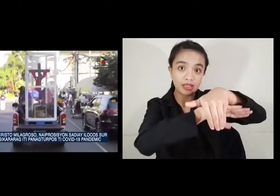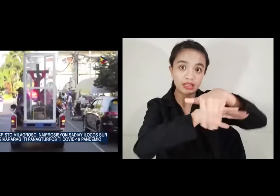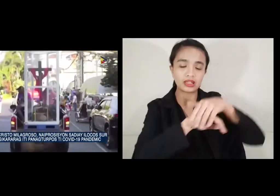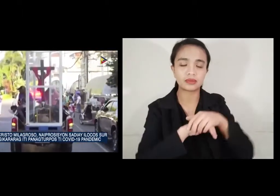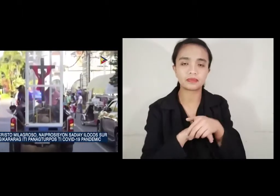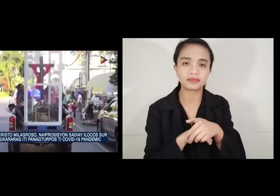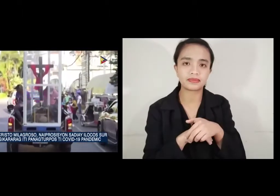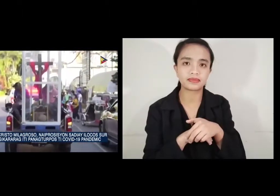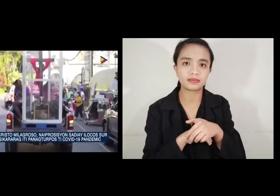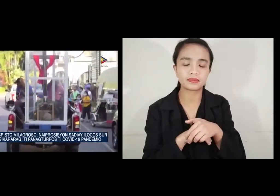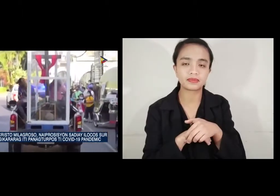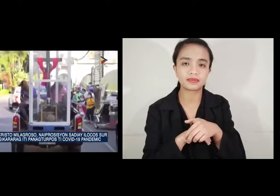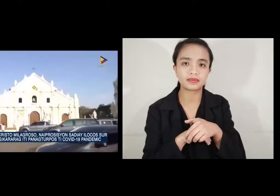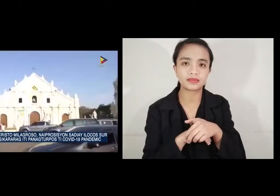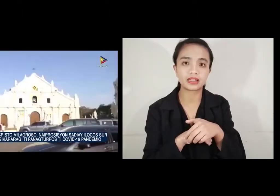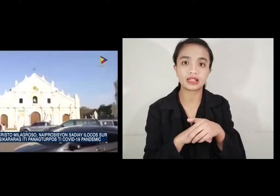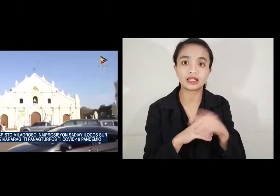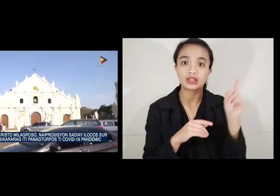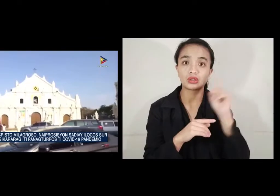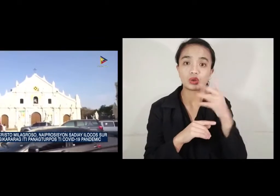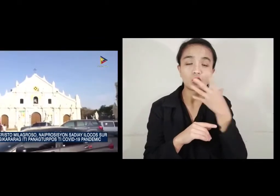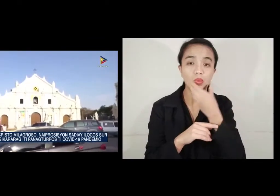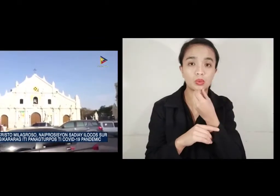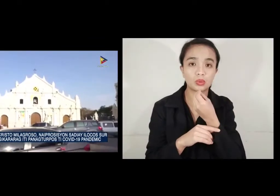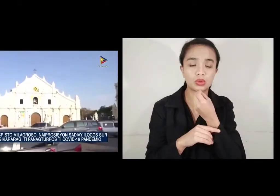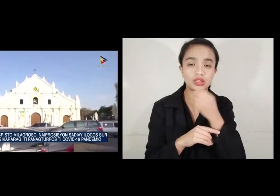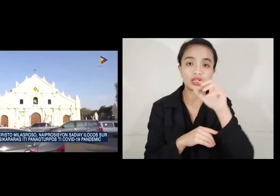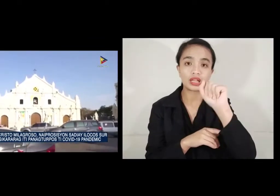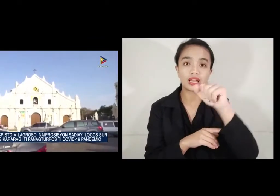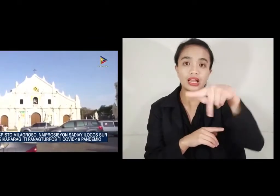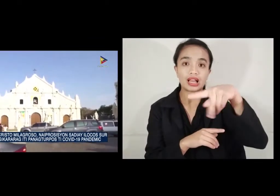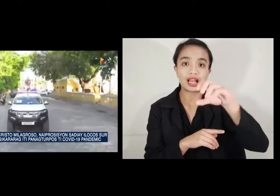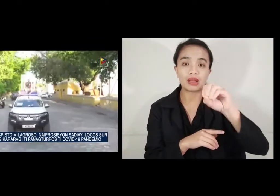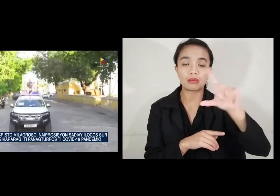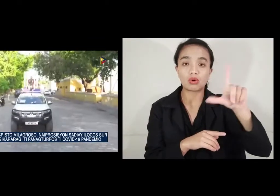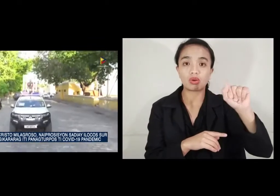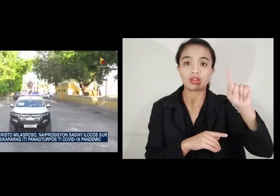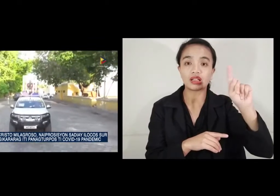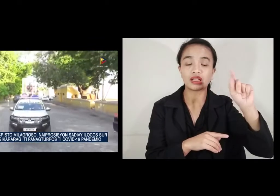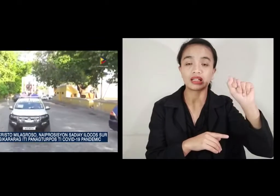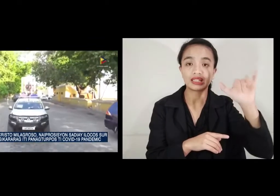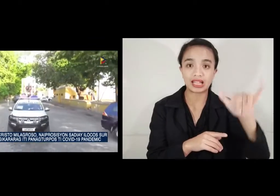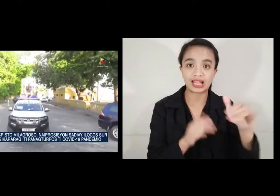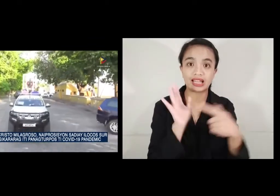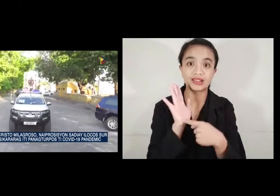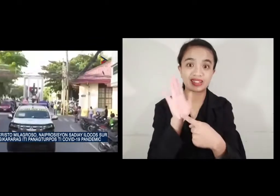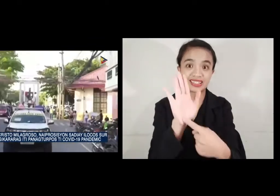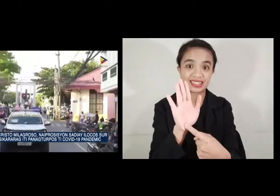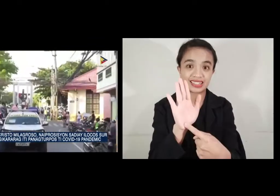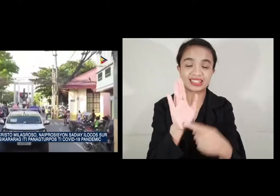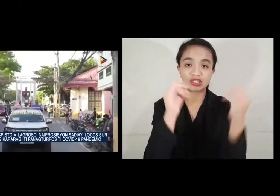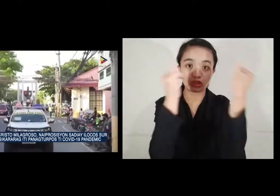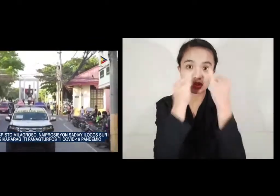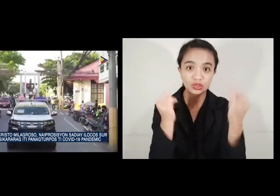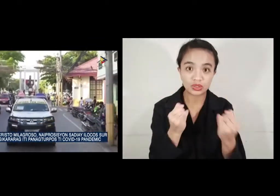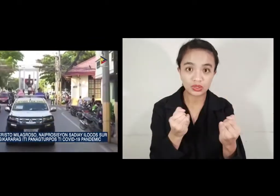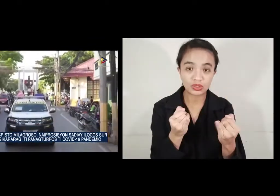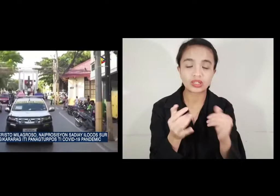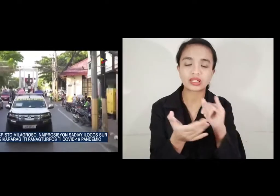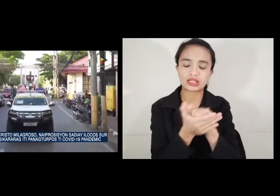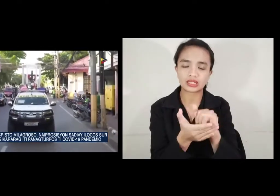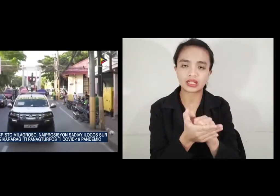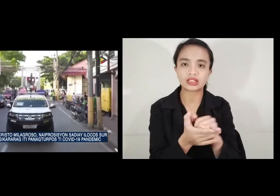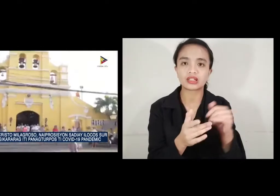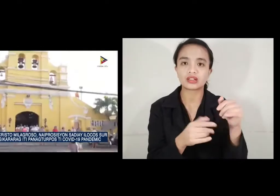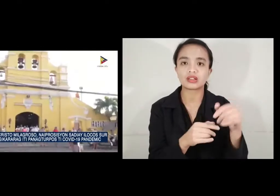rabiin ito'y imahe ni Apo Lakay iti ilimot inay iti pinaka-pihanan nga